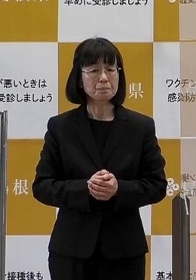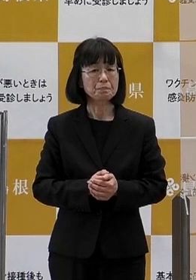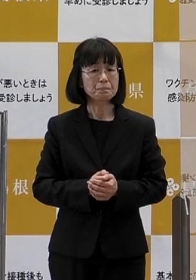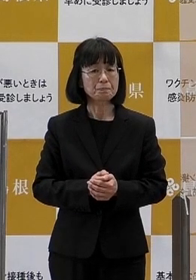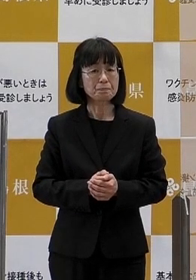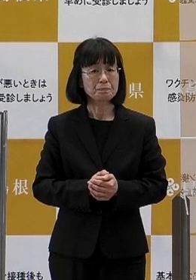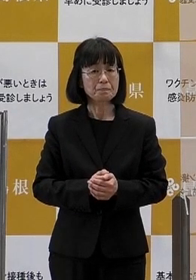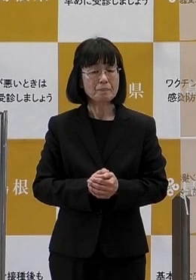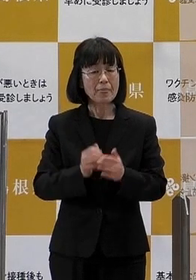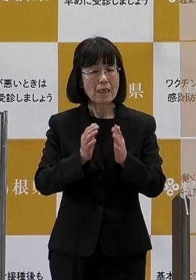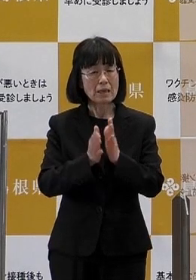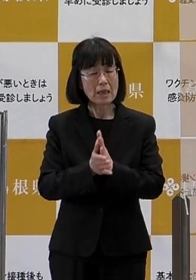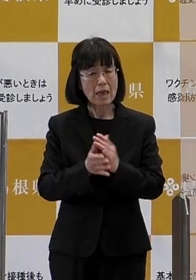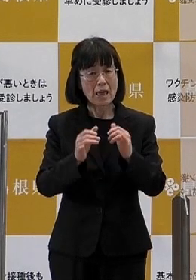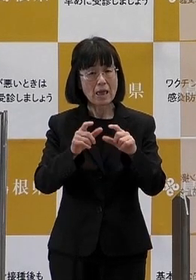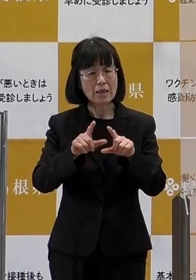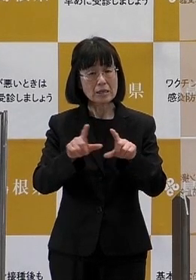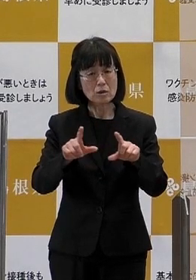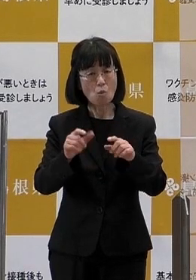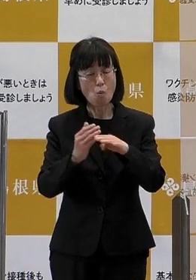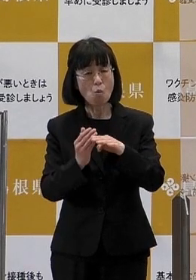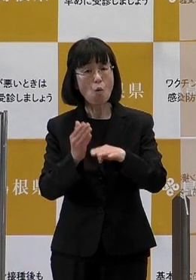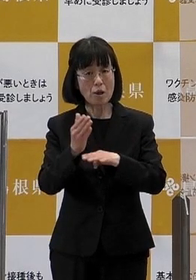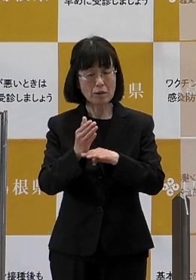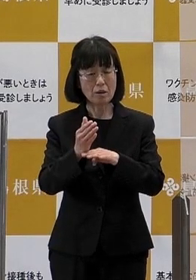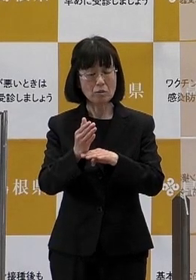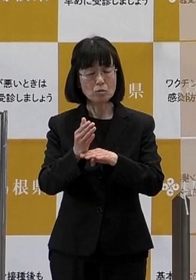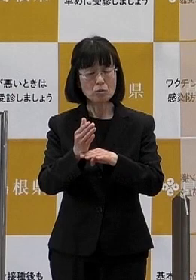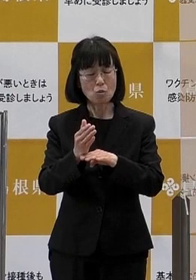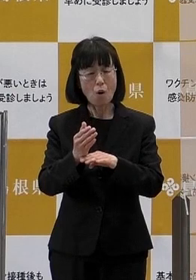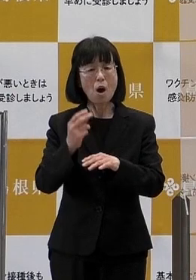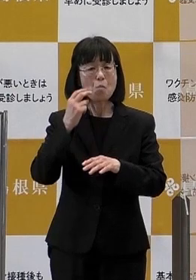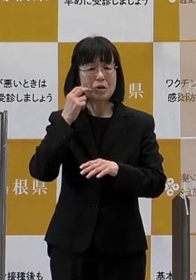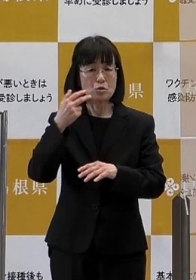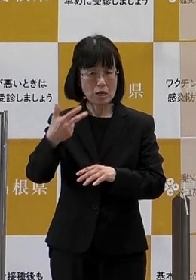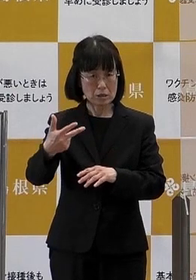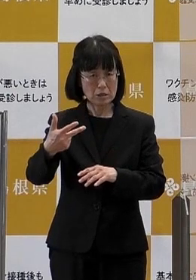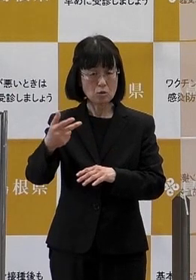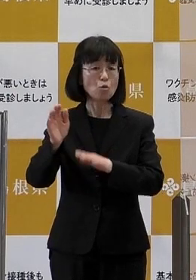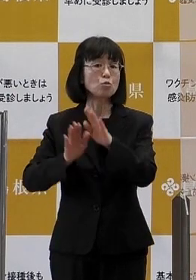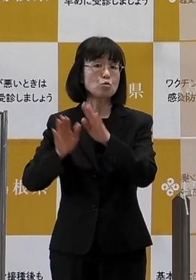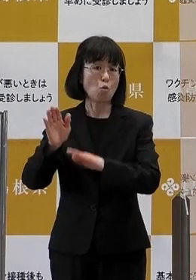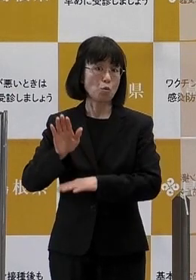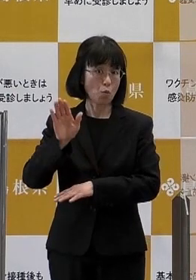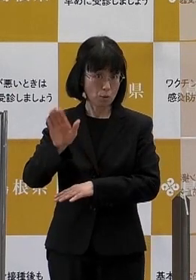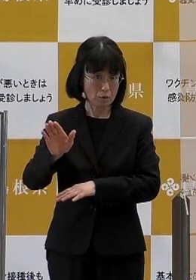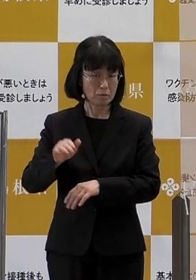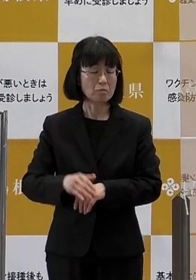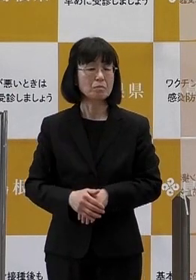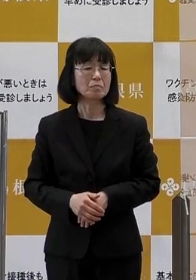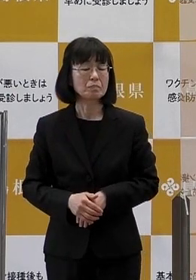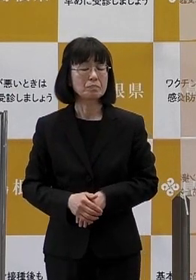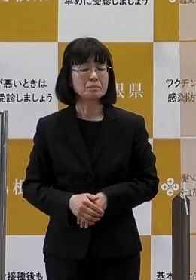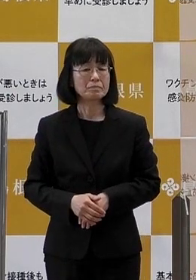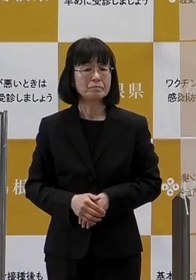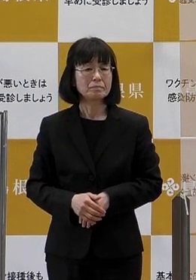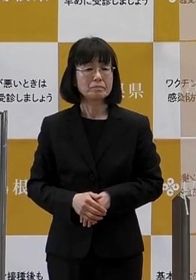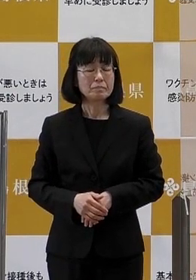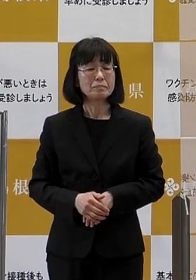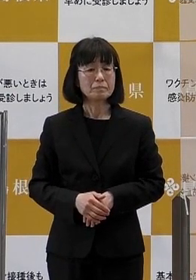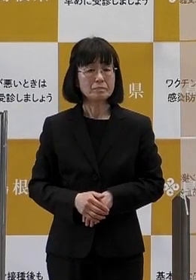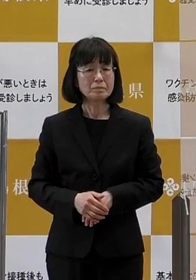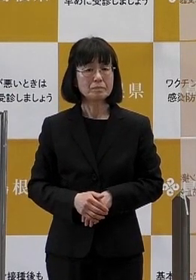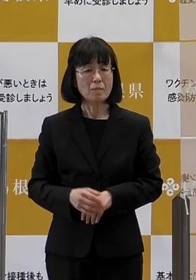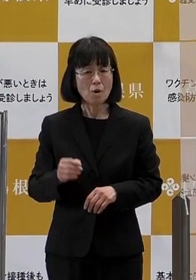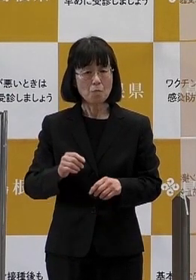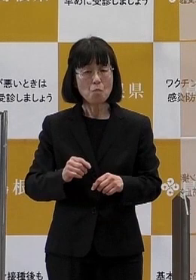まあ、県平均を大きく超えているのは、まあ、松江市さんという状況であります。で、まあ、